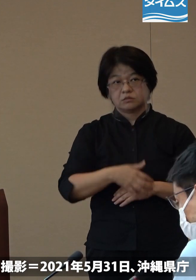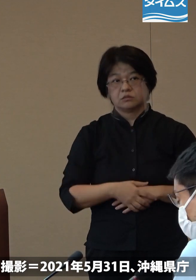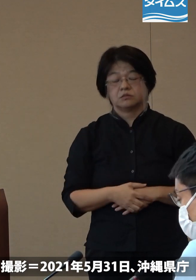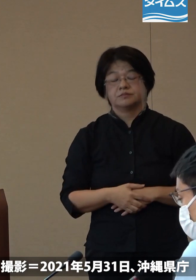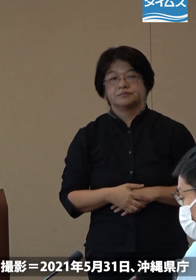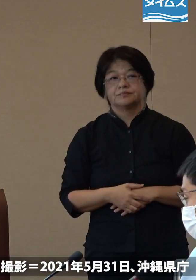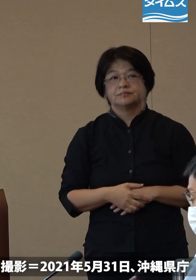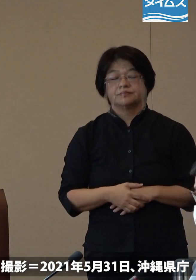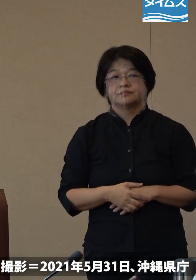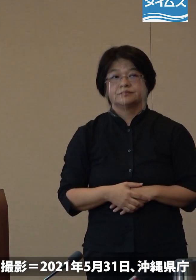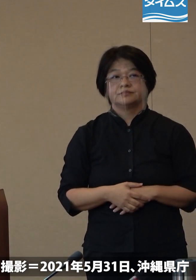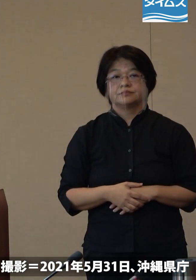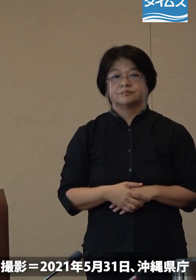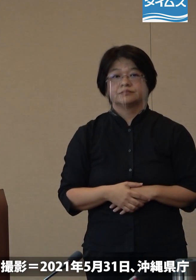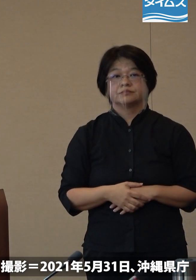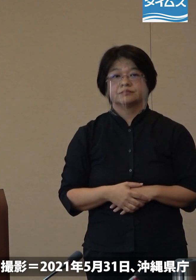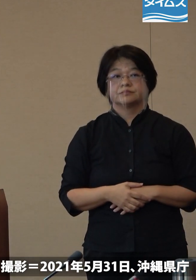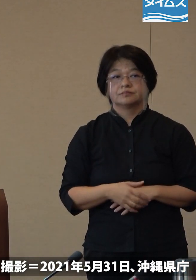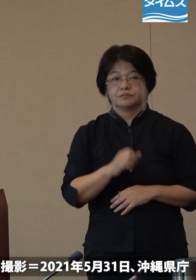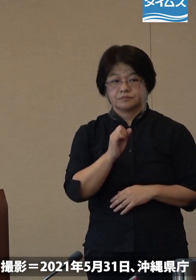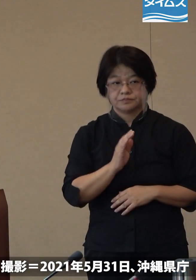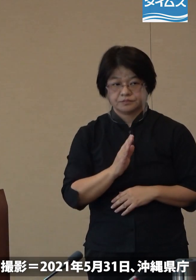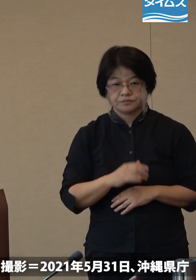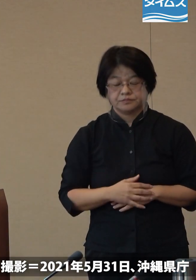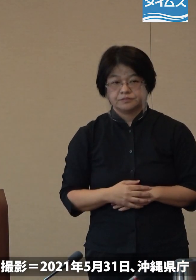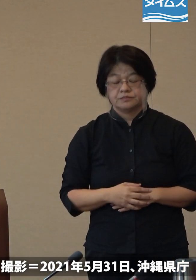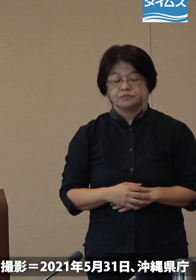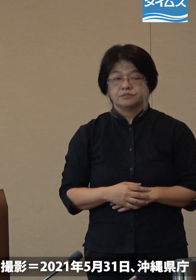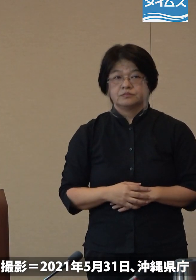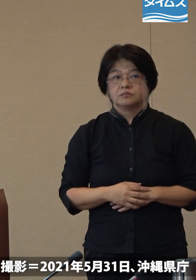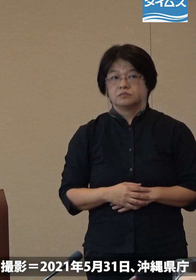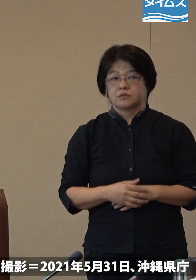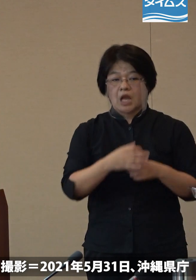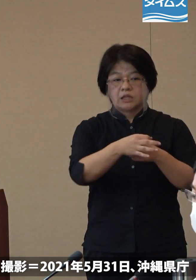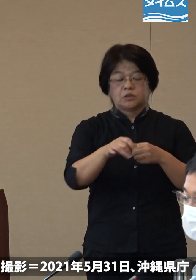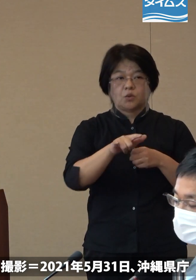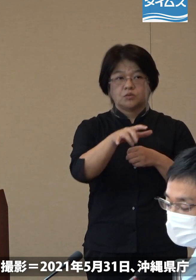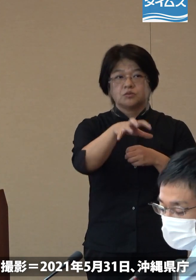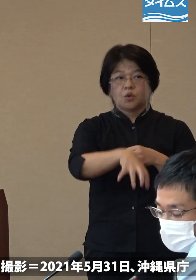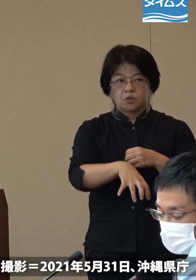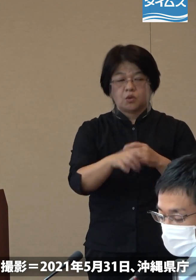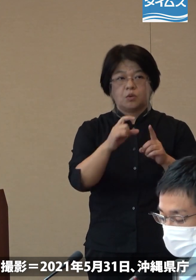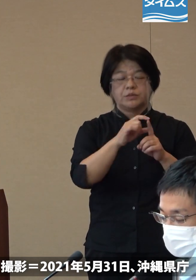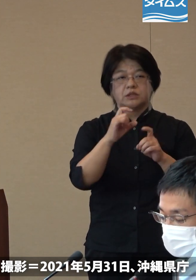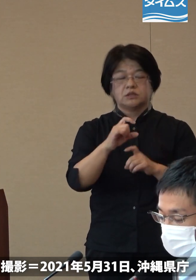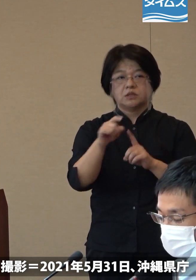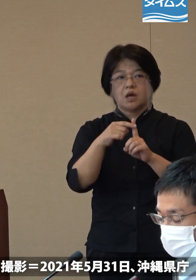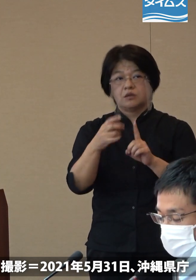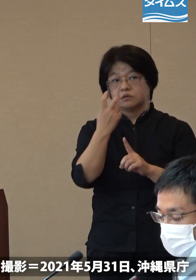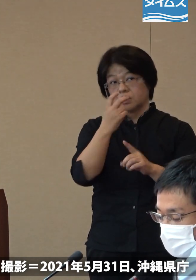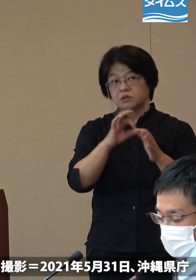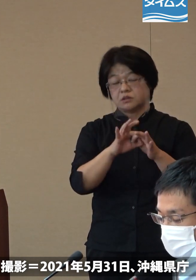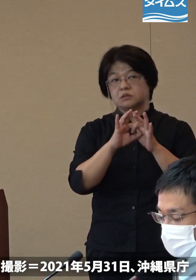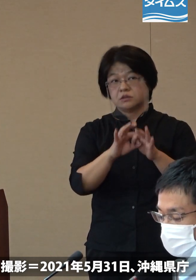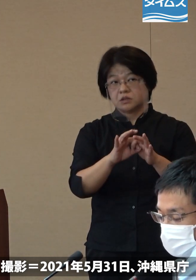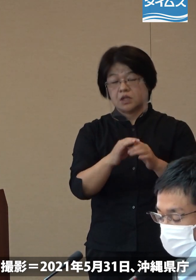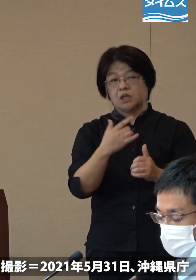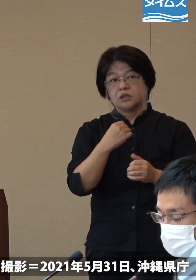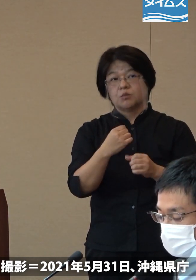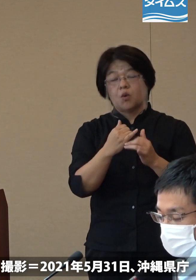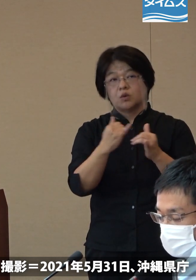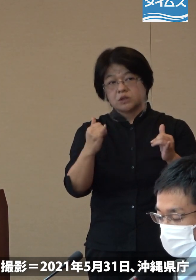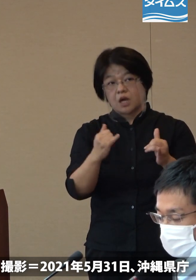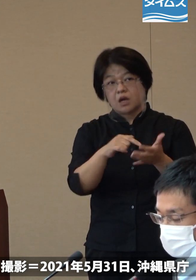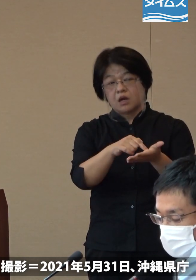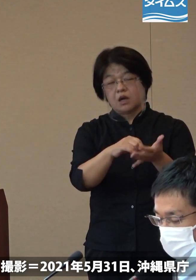宮古島西田と申します。 あ、はい、 よろしくお願いします。水戸空港の PCR の件なんですけども、これは希望